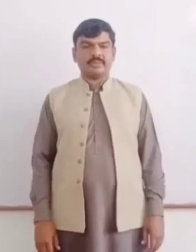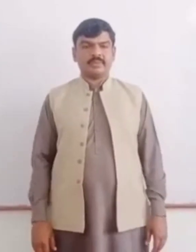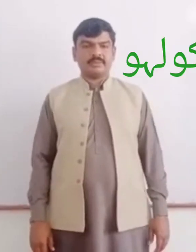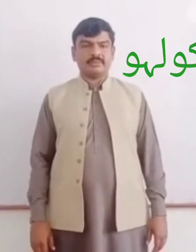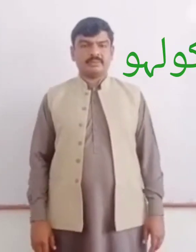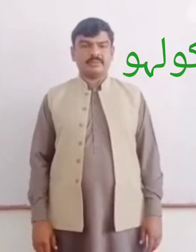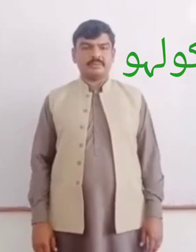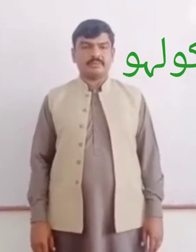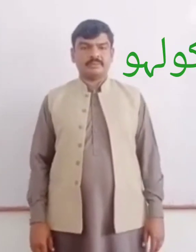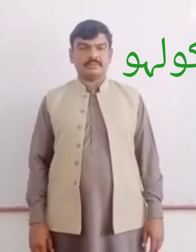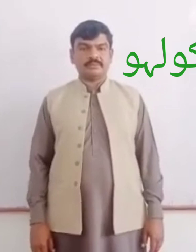कोल्लू,